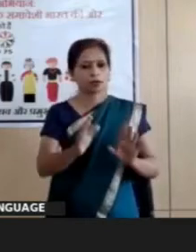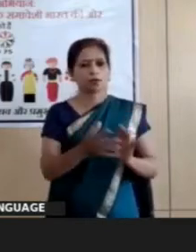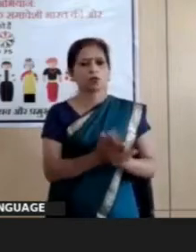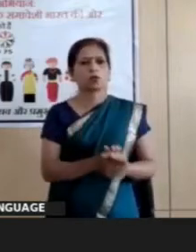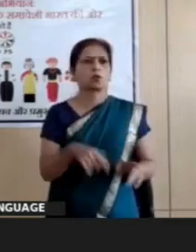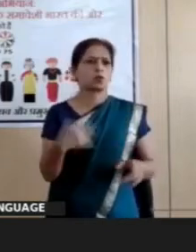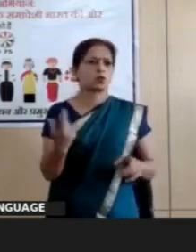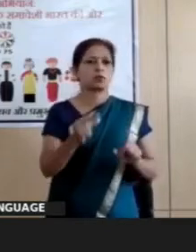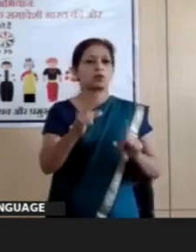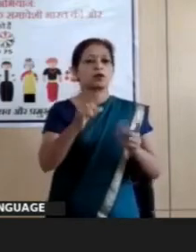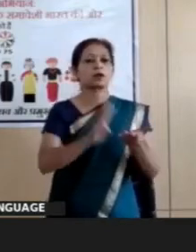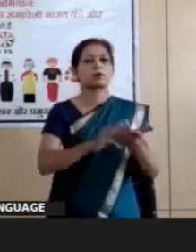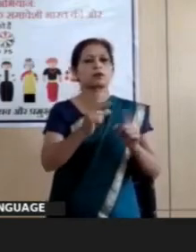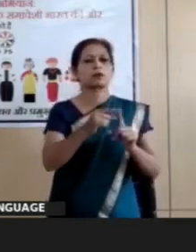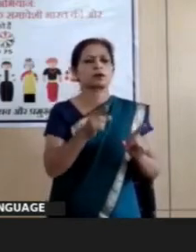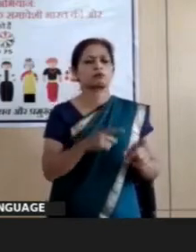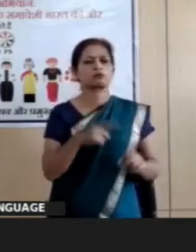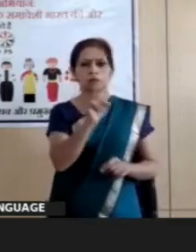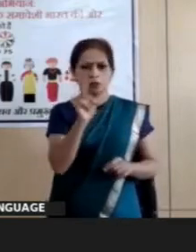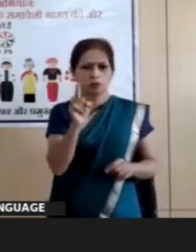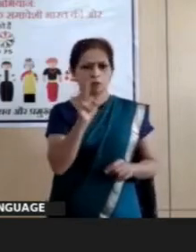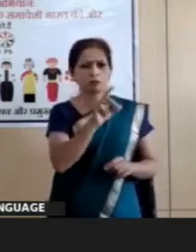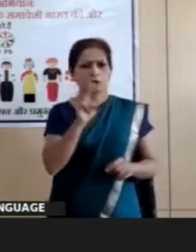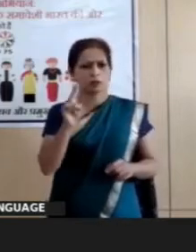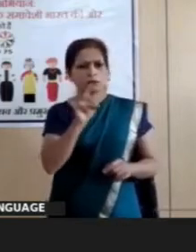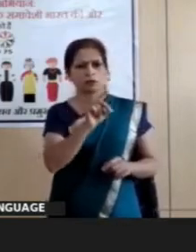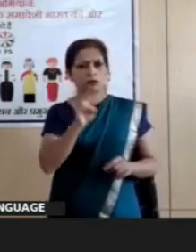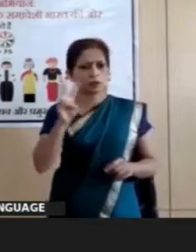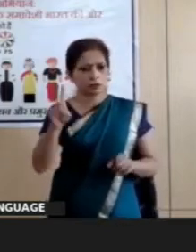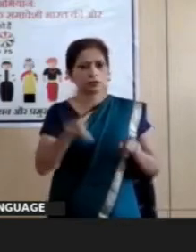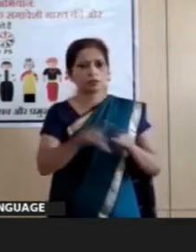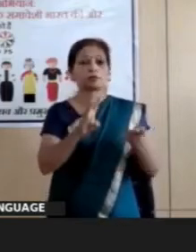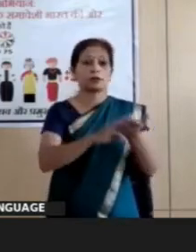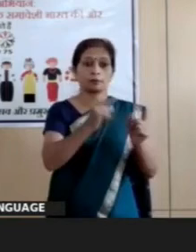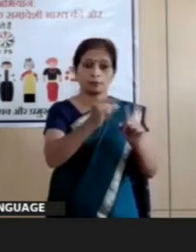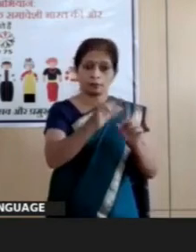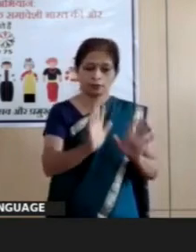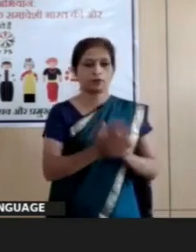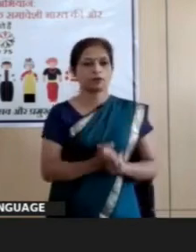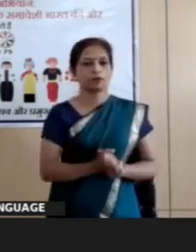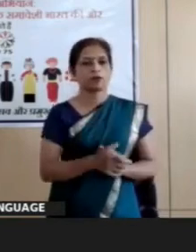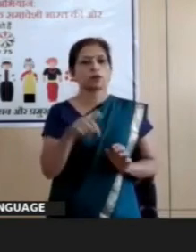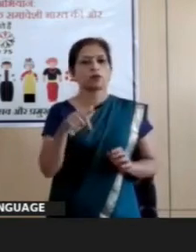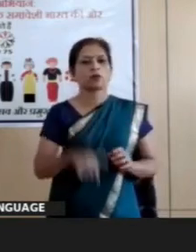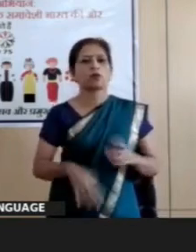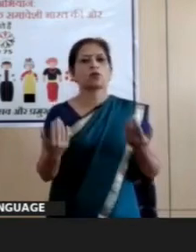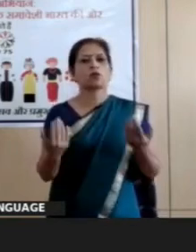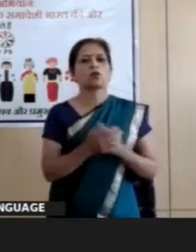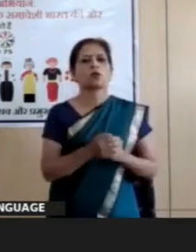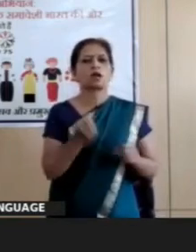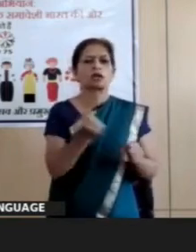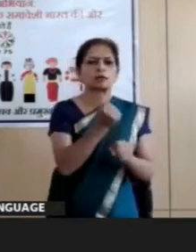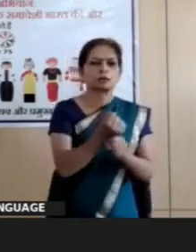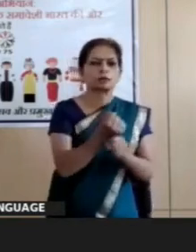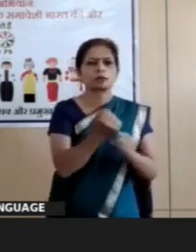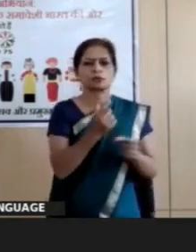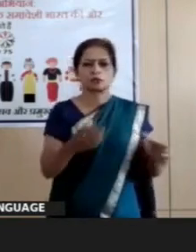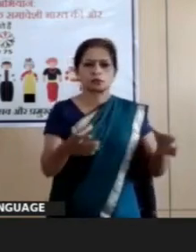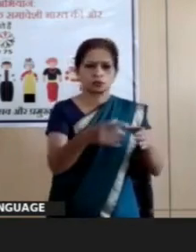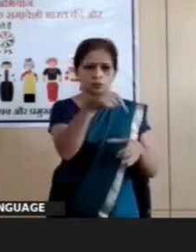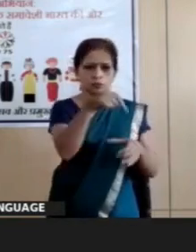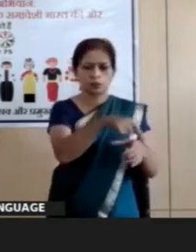सांसद हैं। 11वीं, 12वीं, 13वीं, 14वीं, 15वीं और 16वीं लोकसभा में वो सांसद थे। वो श्रम संबंधी समिति